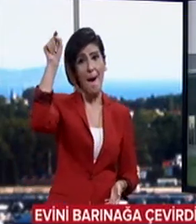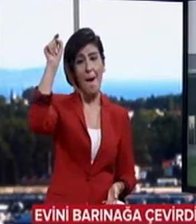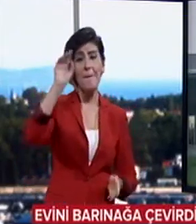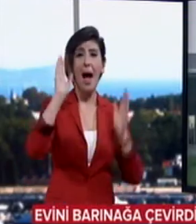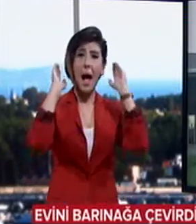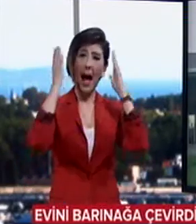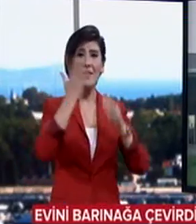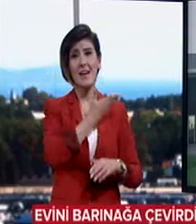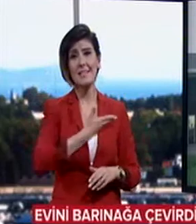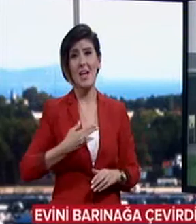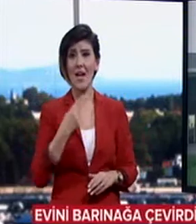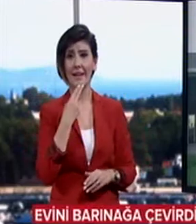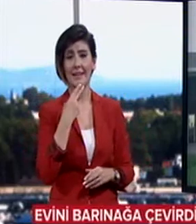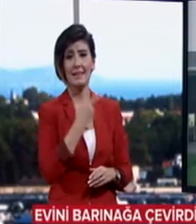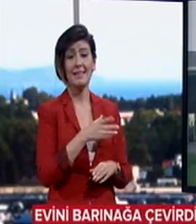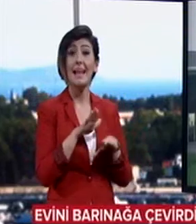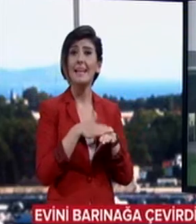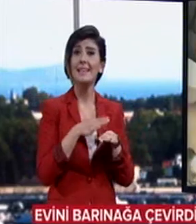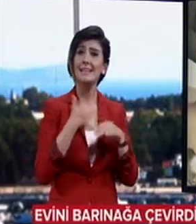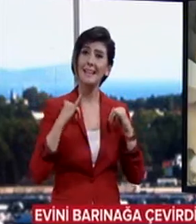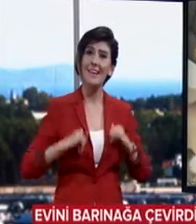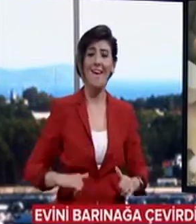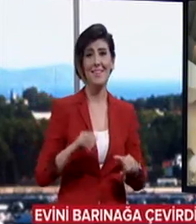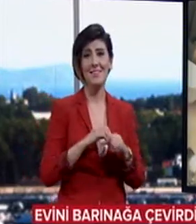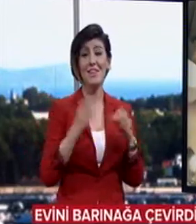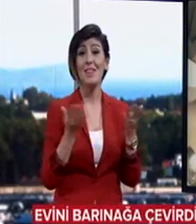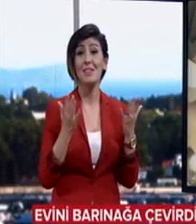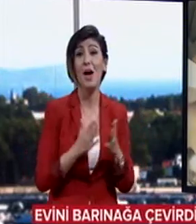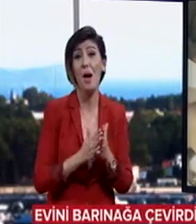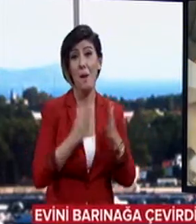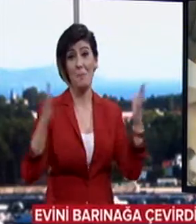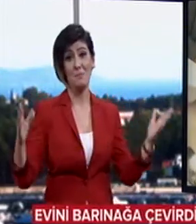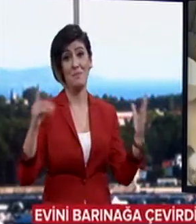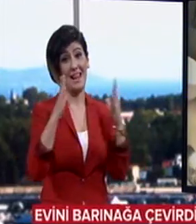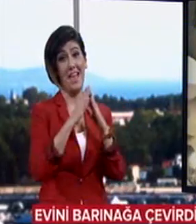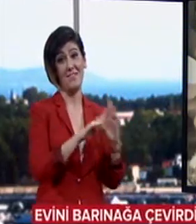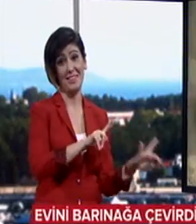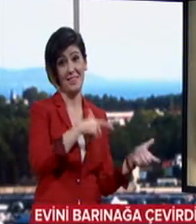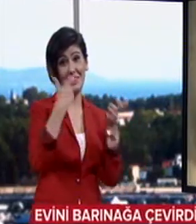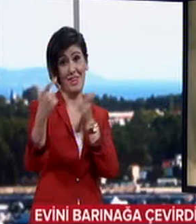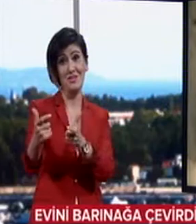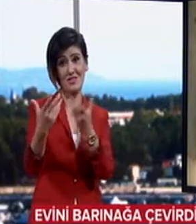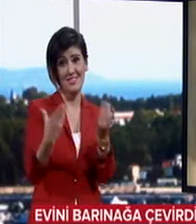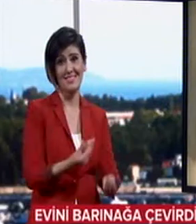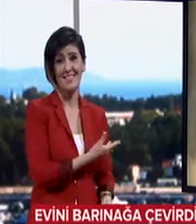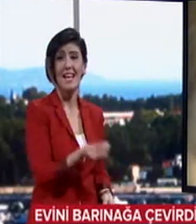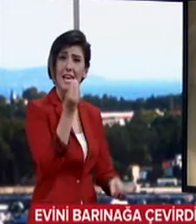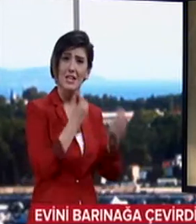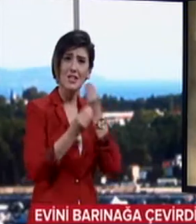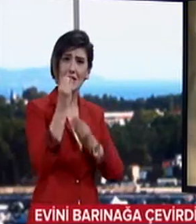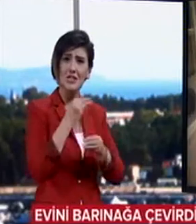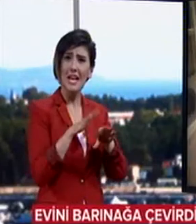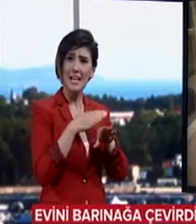Birleşik Devletleri'ndeki hayvansever kadın, kedilerin rahatı için daha büyük bir eve bile taşındı.